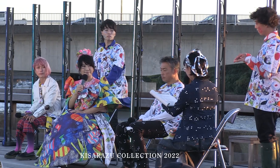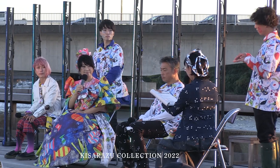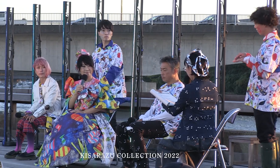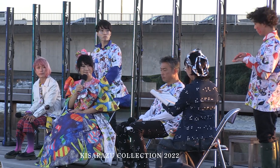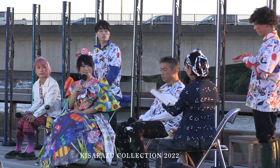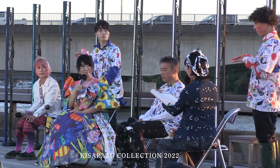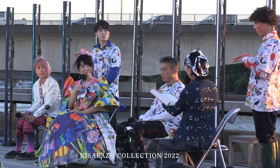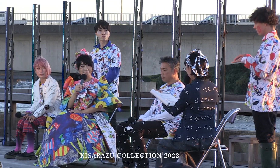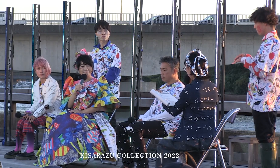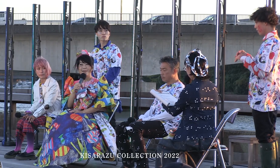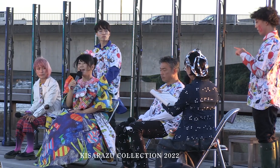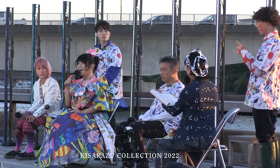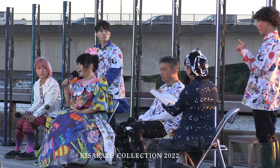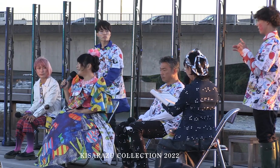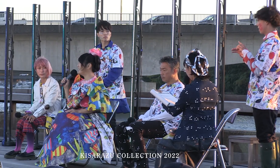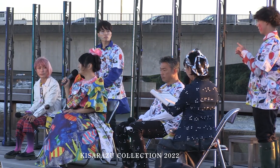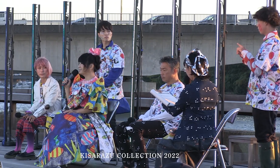った、うん、